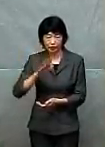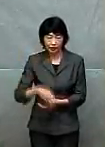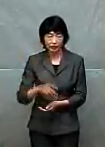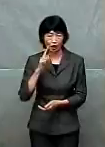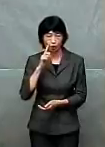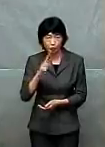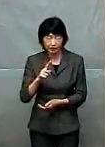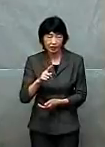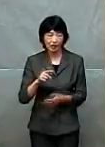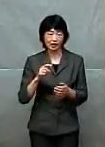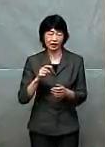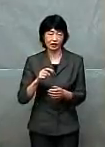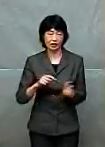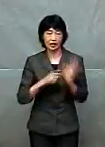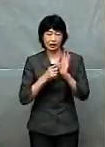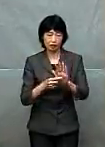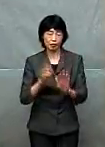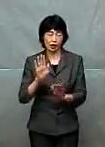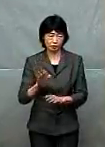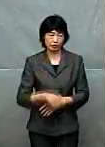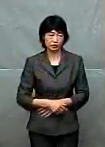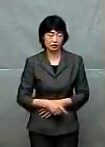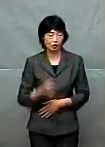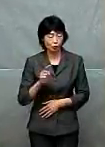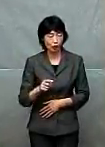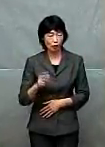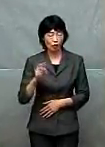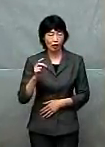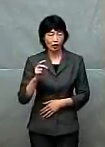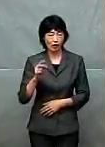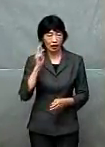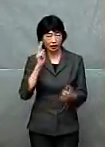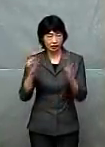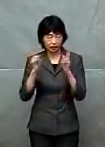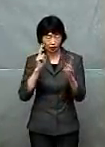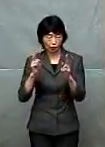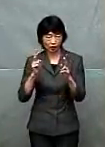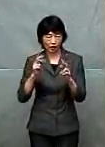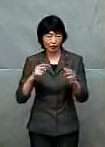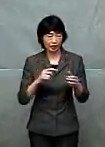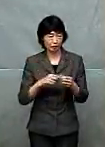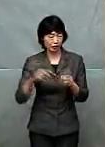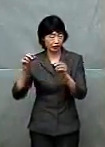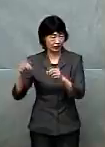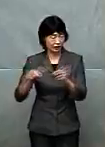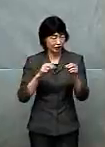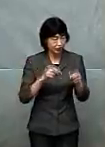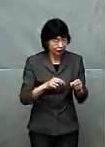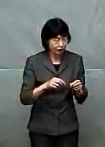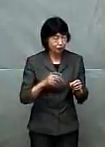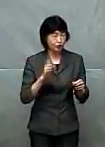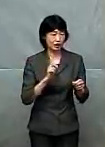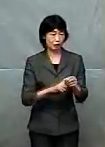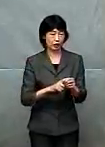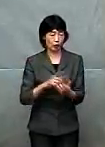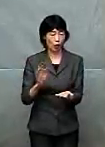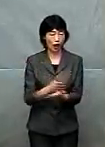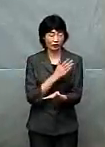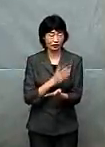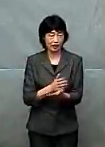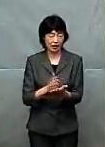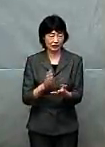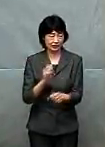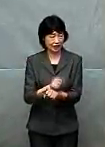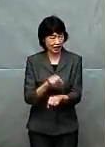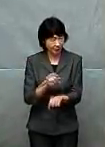をしております。これは企業が進出先を決定する際の判断材料の一つとしてお